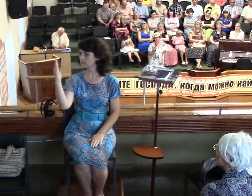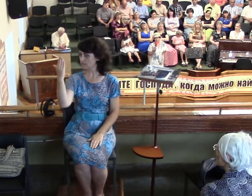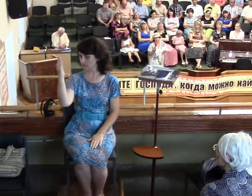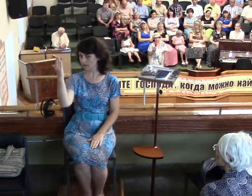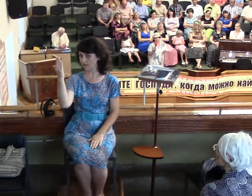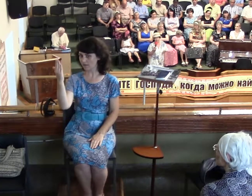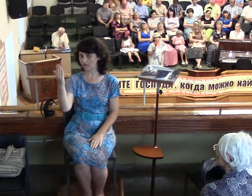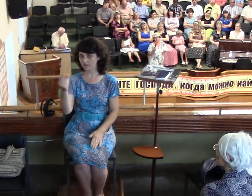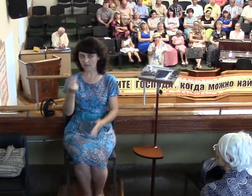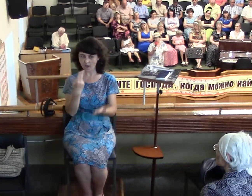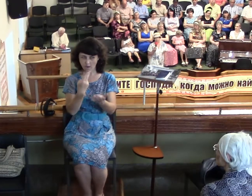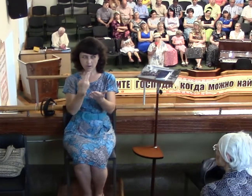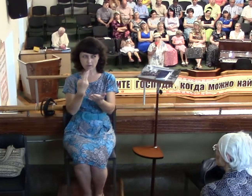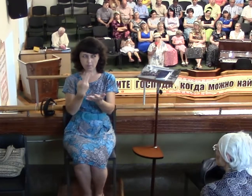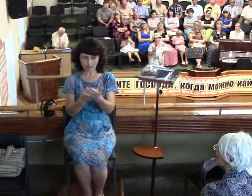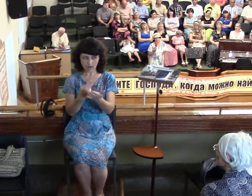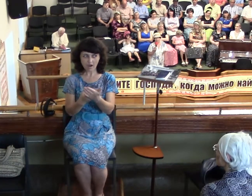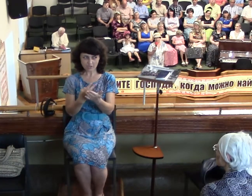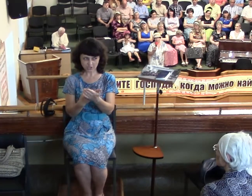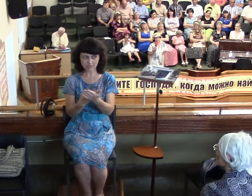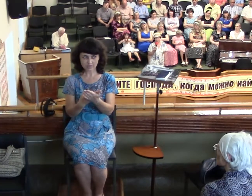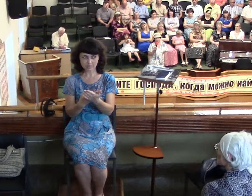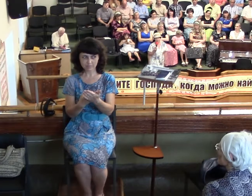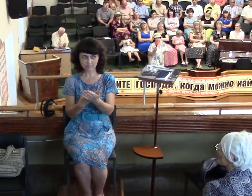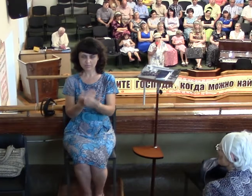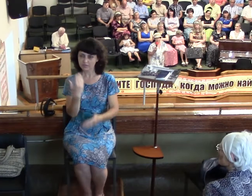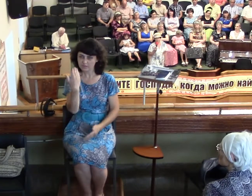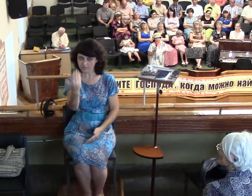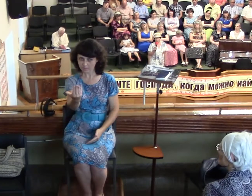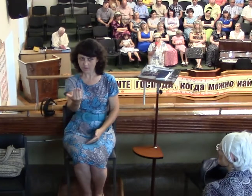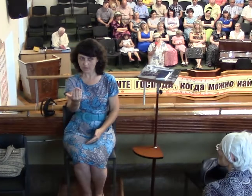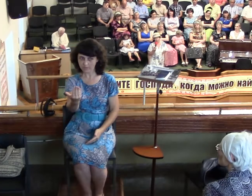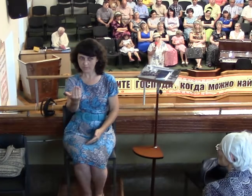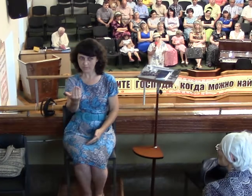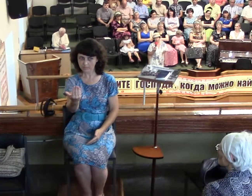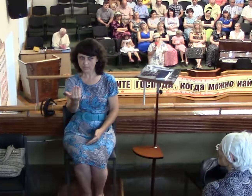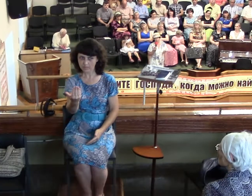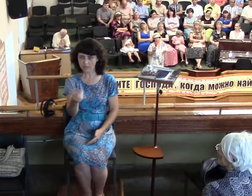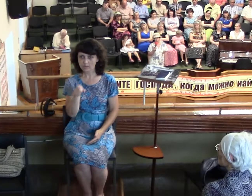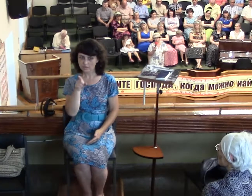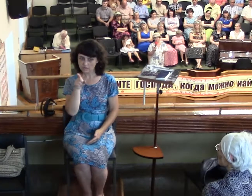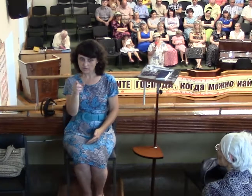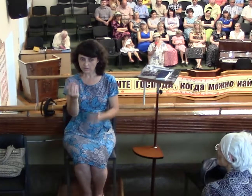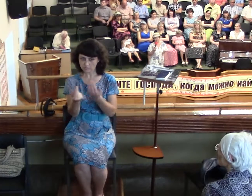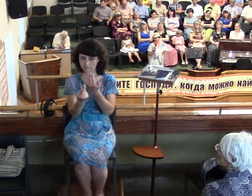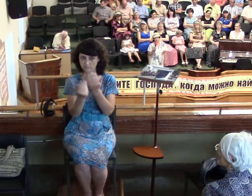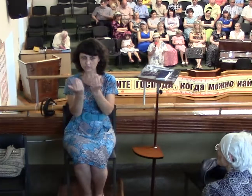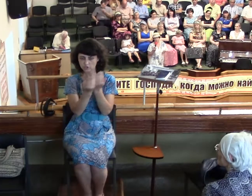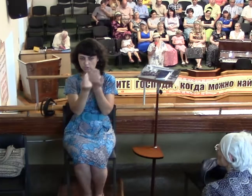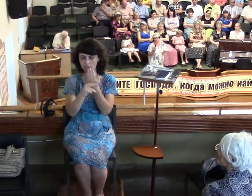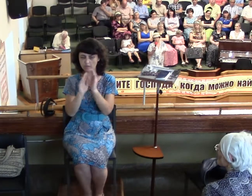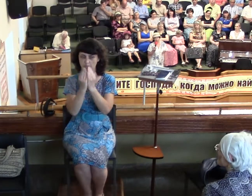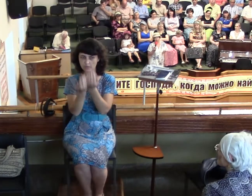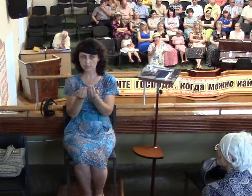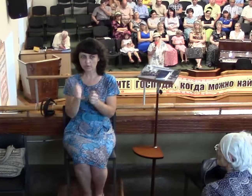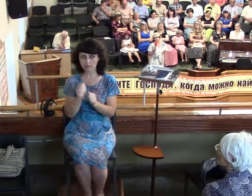Отец Небесный, и совершенство Сына Своего вам даст. Читайте Библию, не расставайтесь с